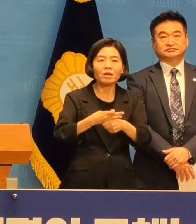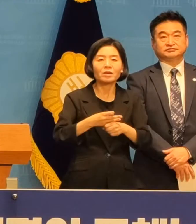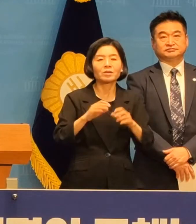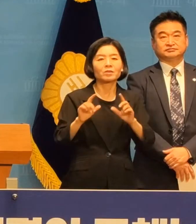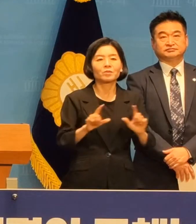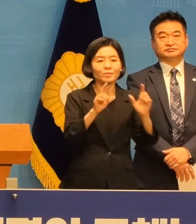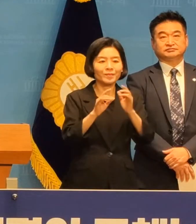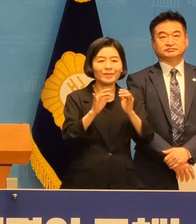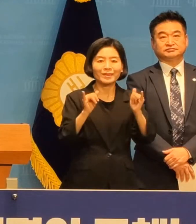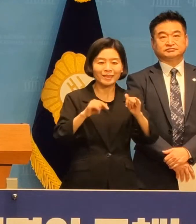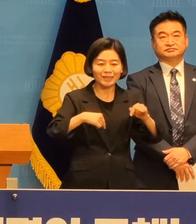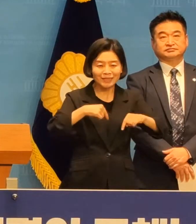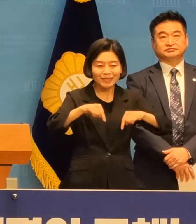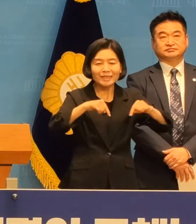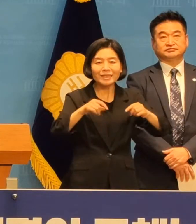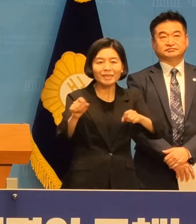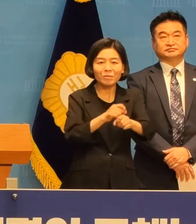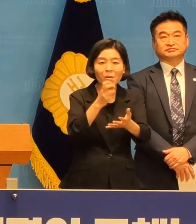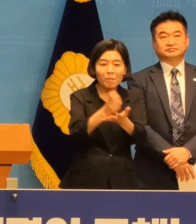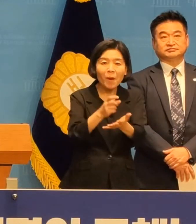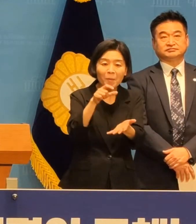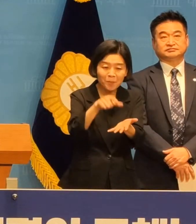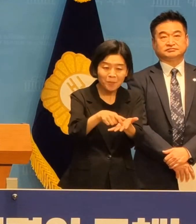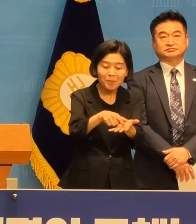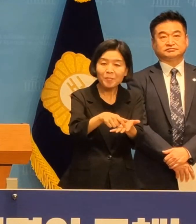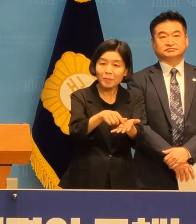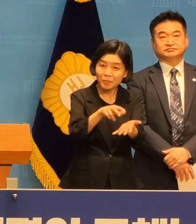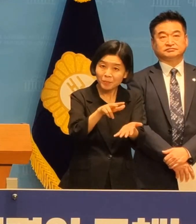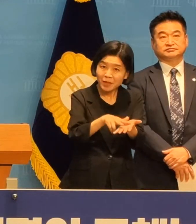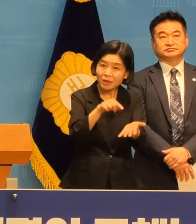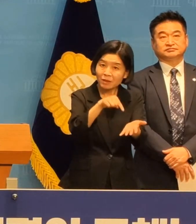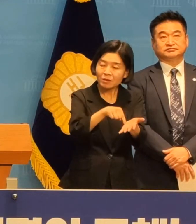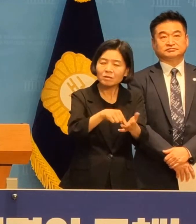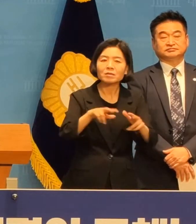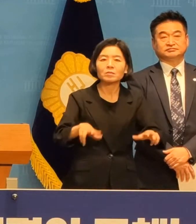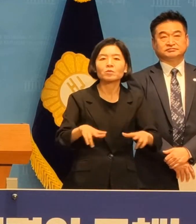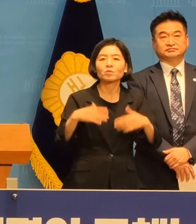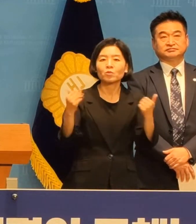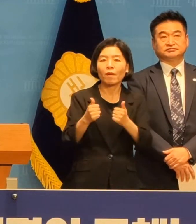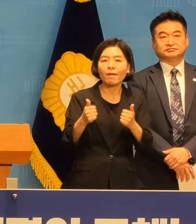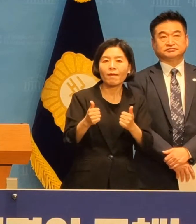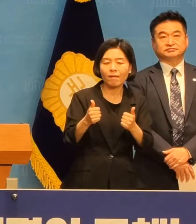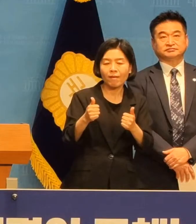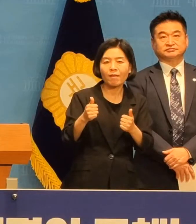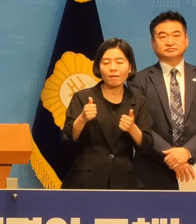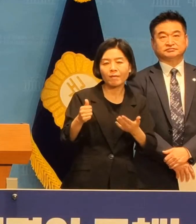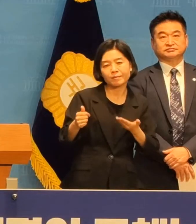특별법으로 제정되어 왔던 주민자치법이 이제 그 국회에